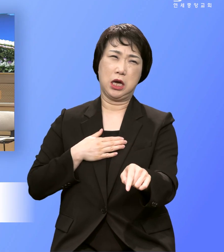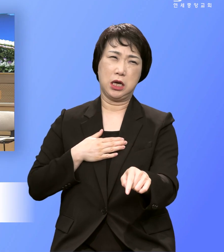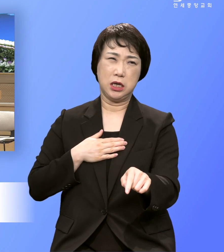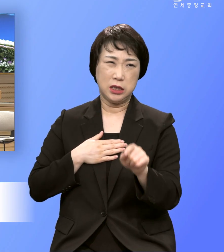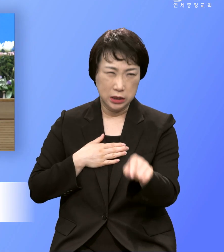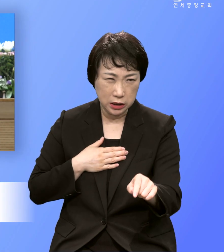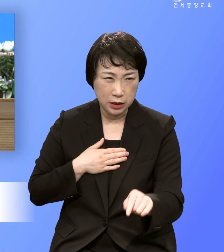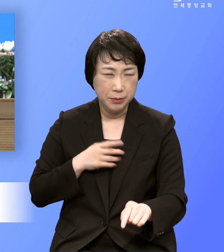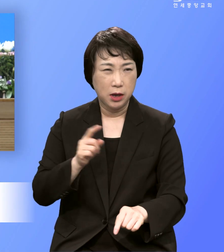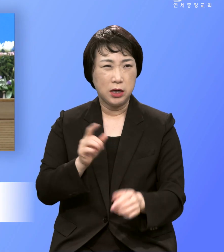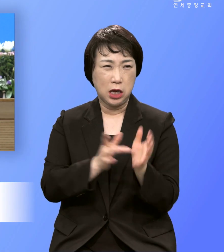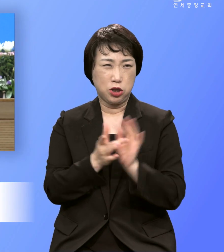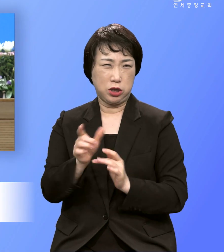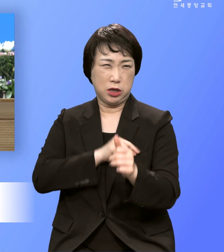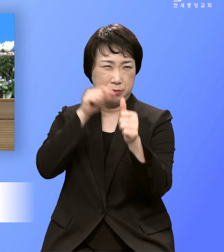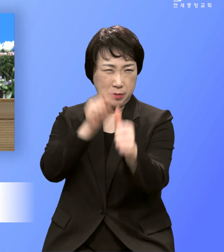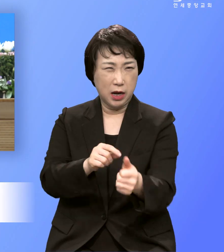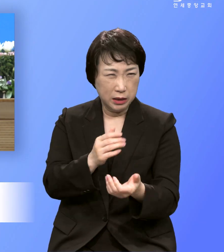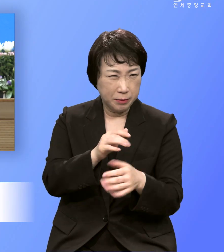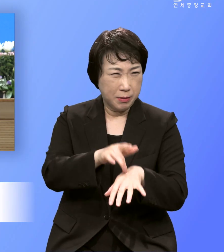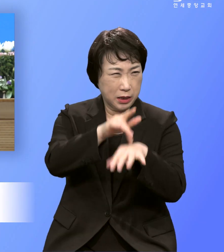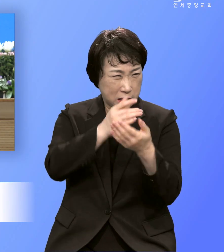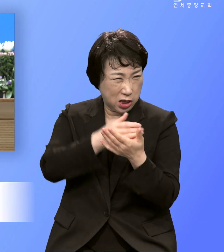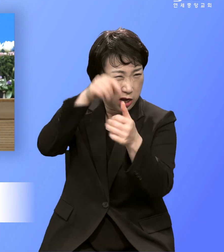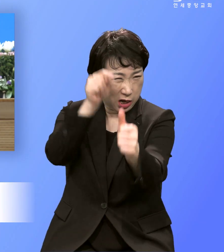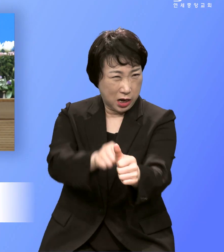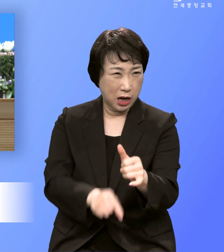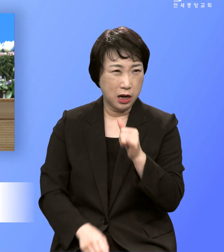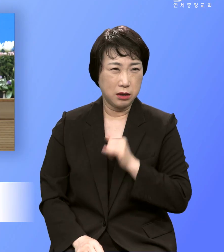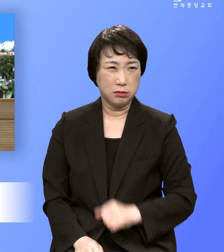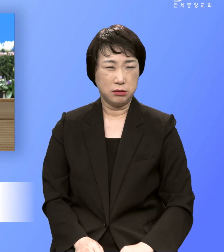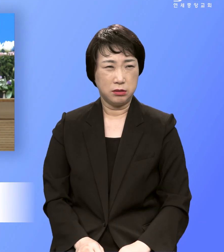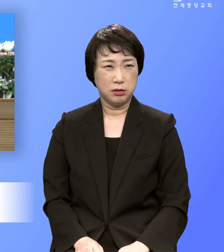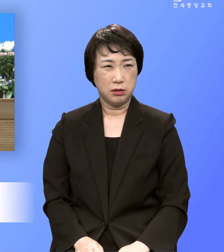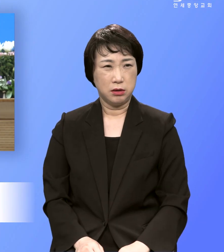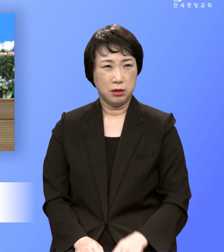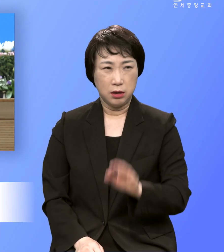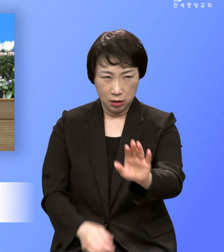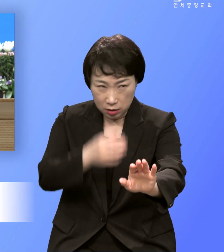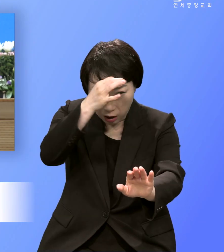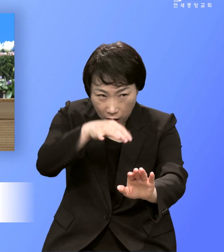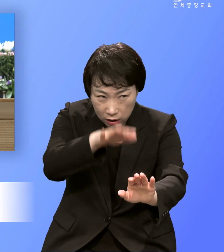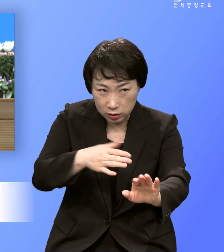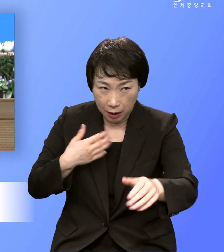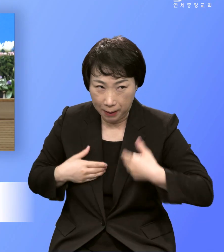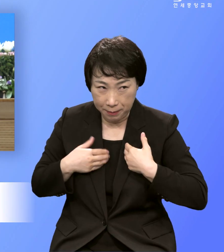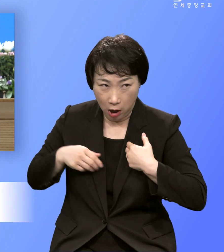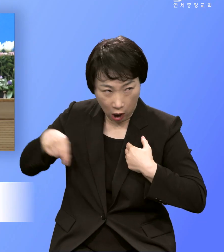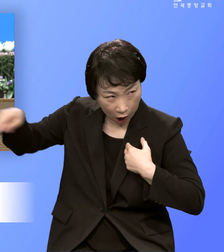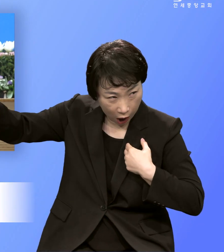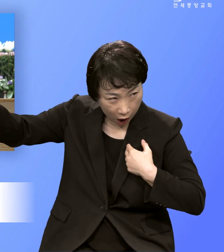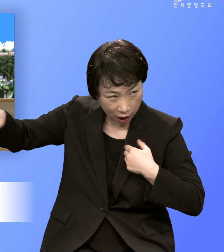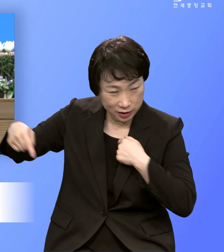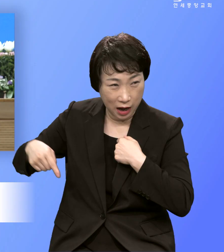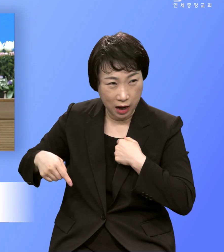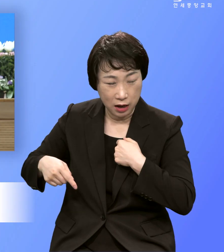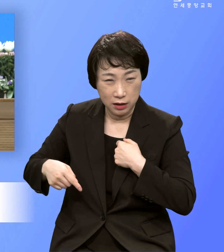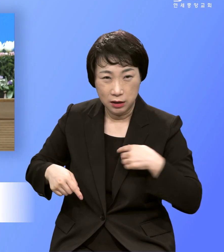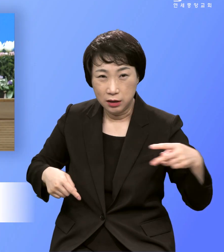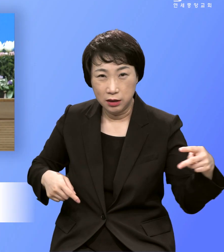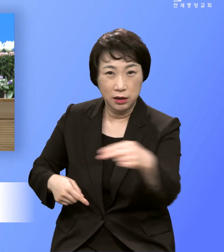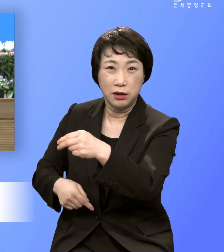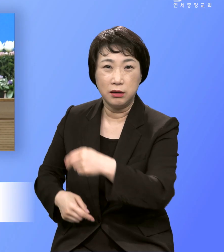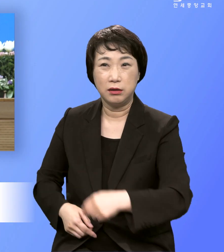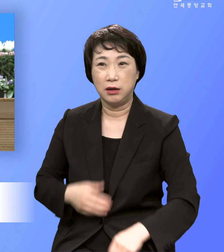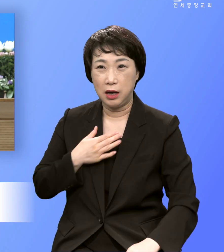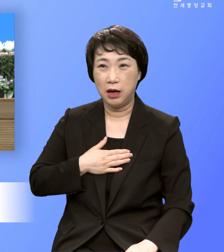속으로 예수 이름의 언어인 사단아 물러가라. 나 죄송합니다. 바빠서요. 정신 갔다 올라요. 들을 필요가 없어.